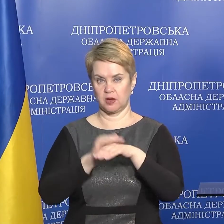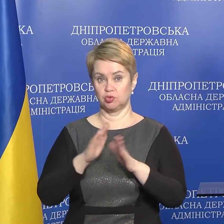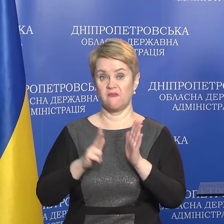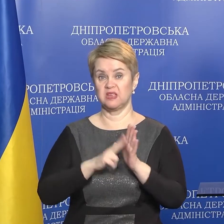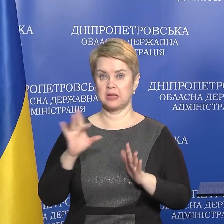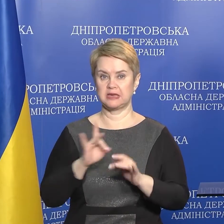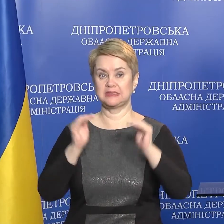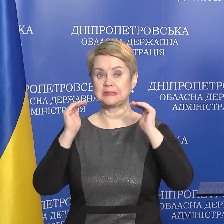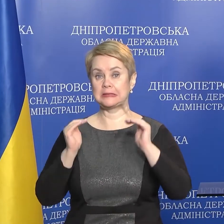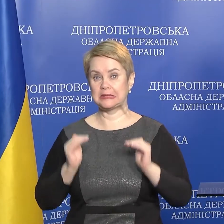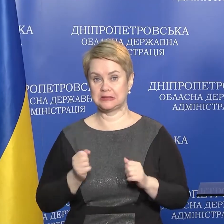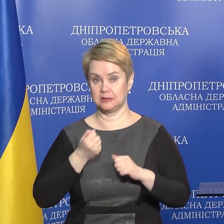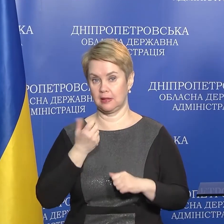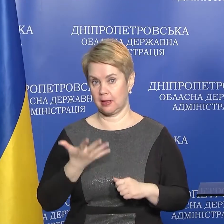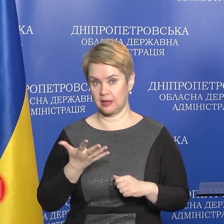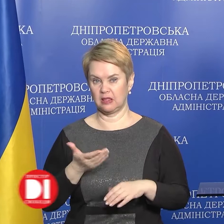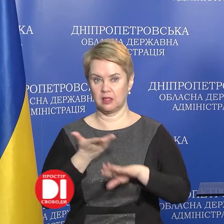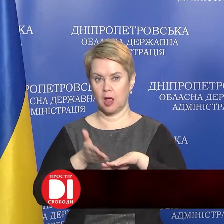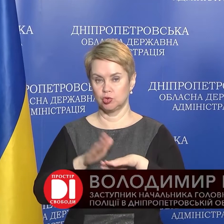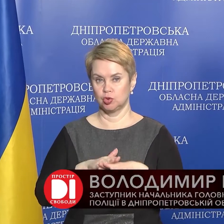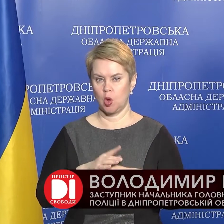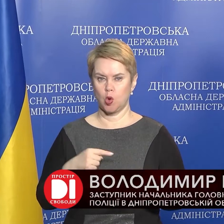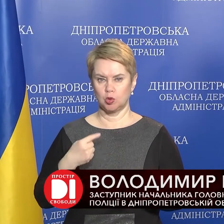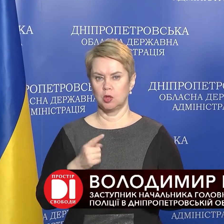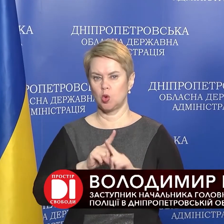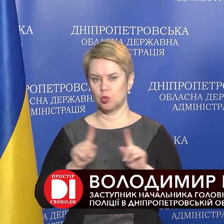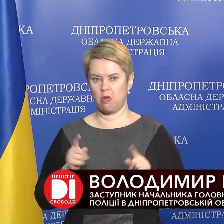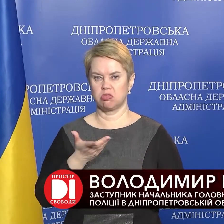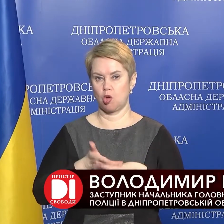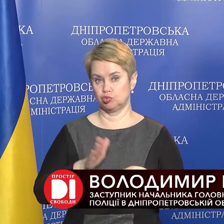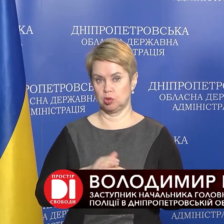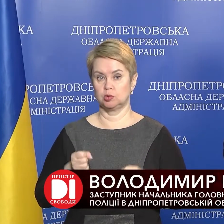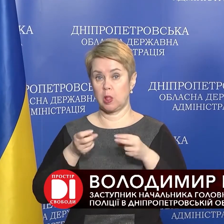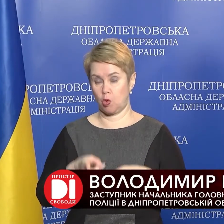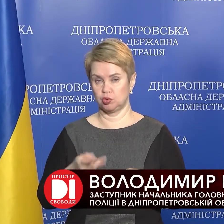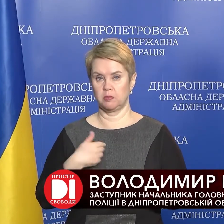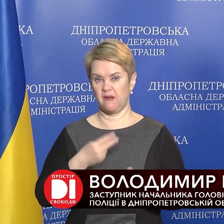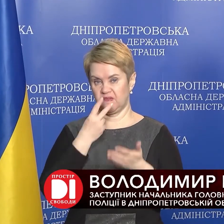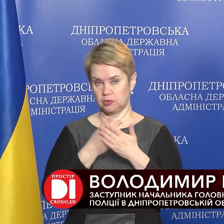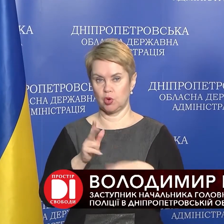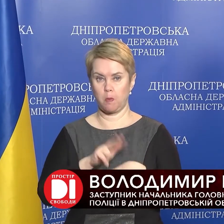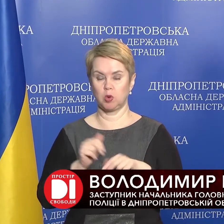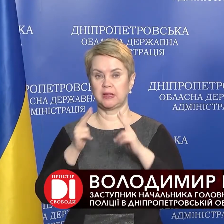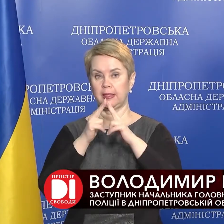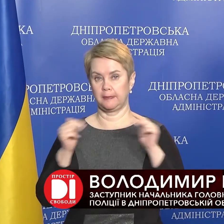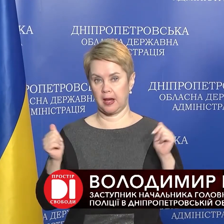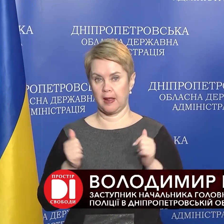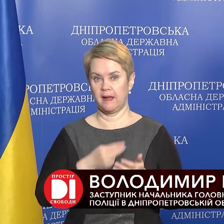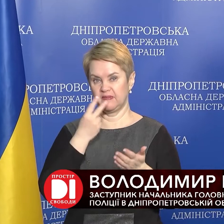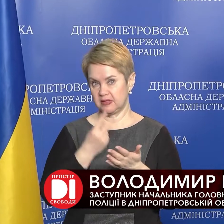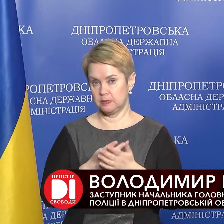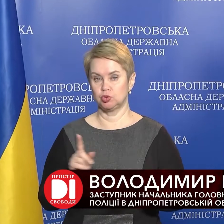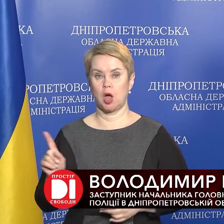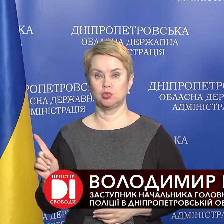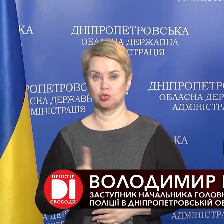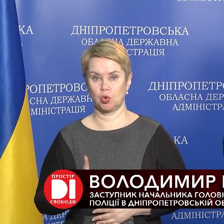8 разів знизилася кількість тяжких та особливо тяжких злочинів. Також ми відмічаємо, поліція Дніпропетровщини відмічає,